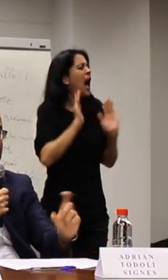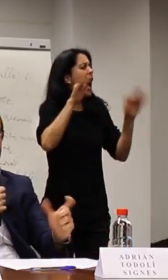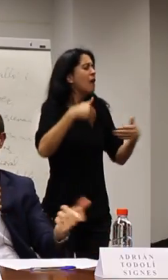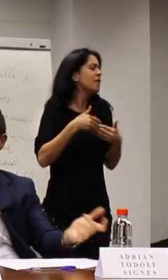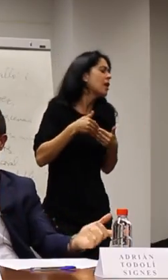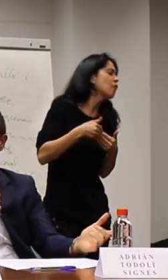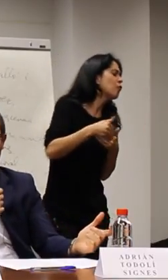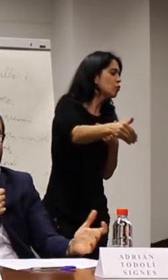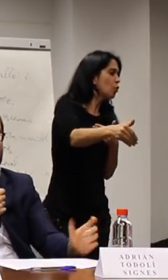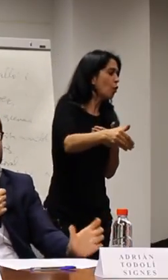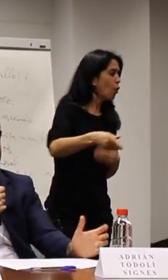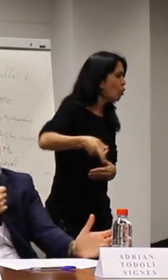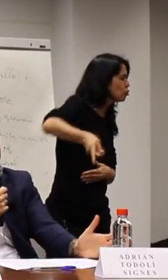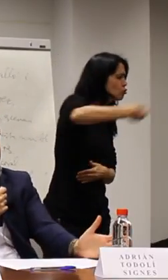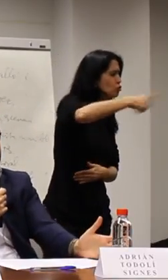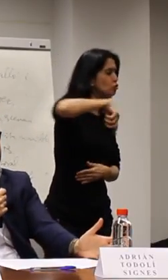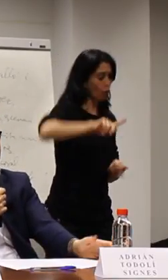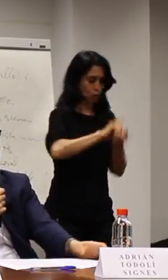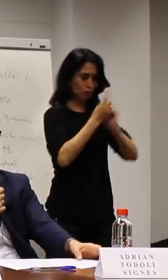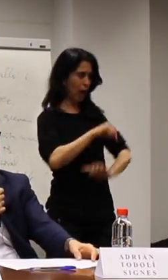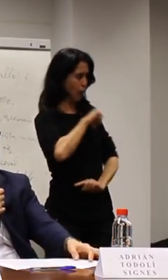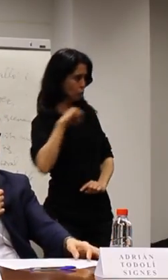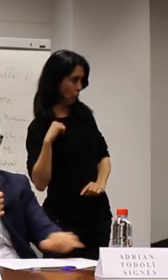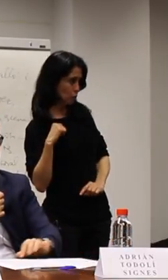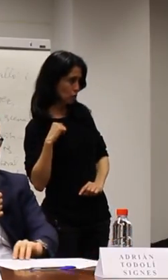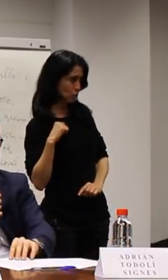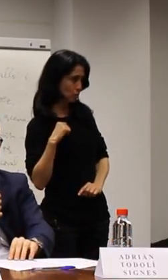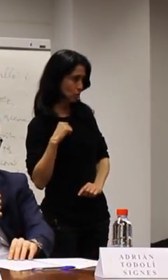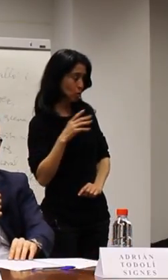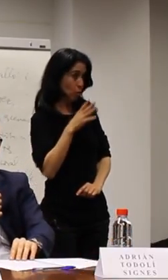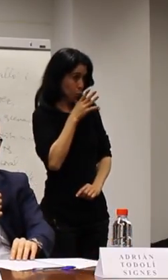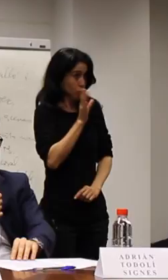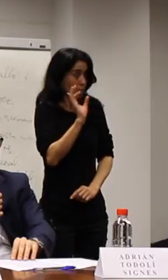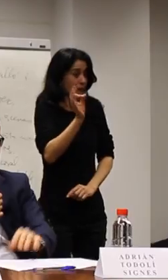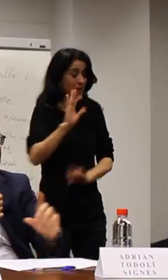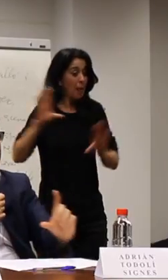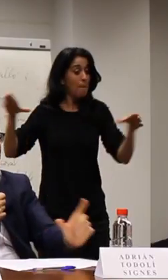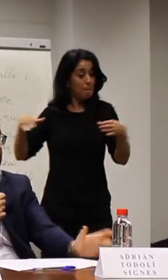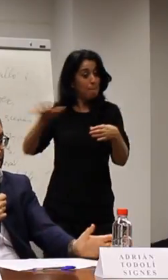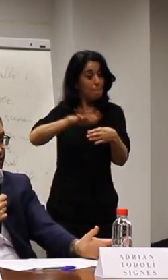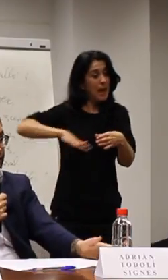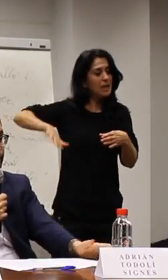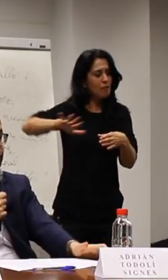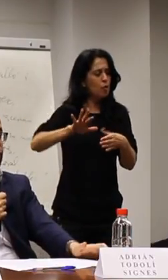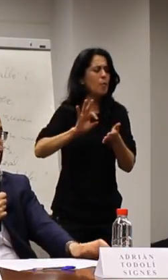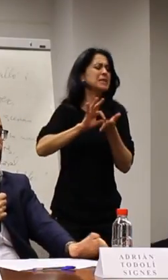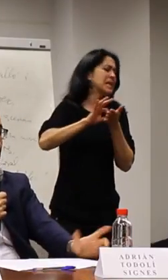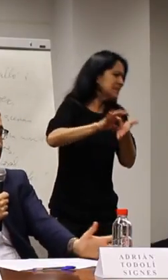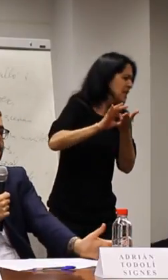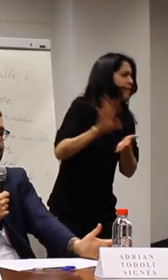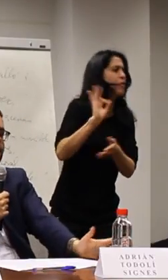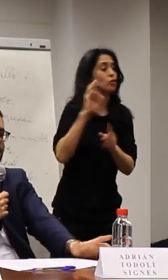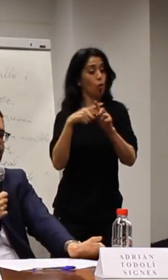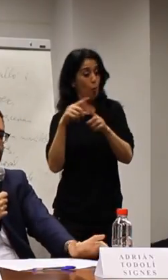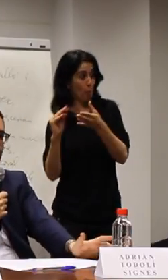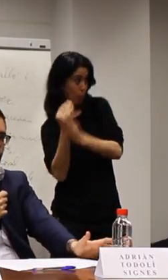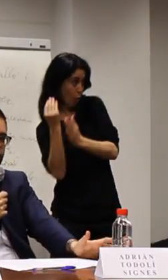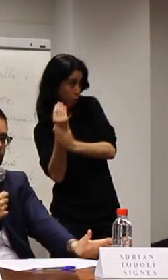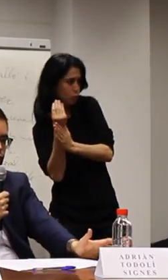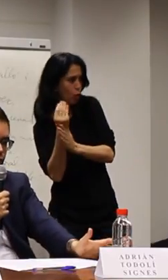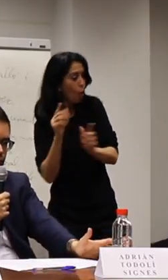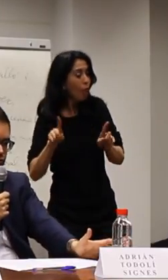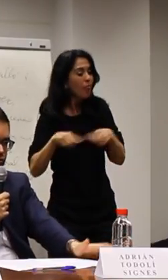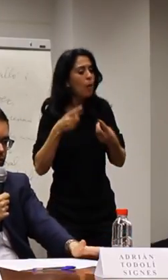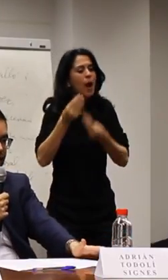porque claro, es verdad que las plataformas, aunque sean de prestación de servicios, lo hacen a través de